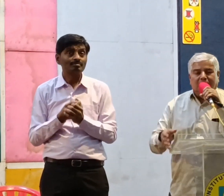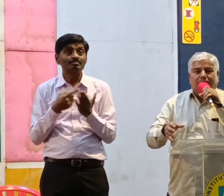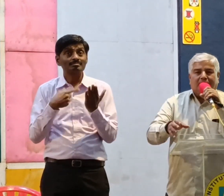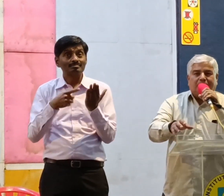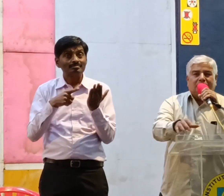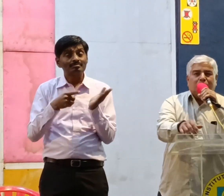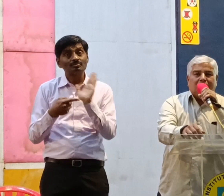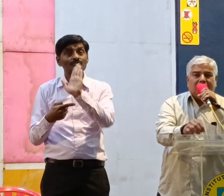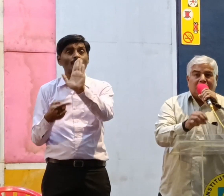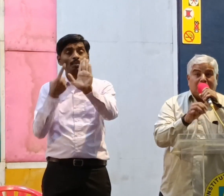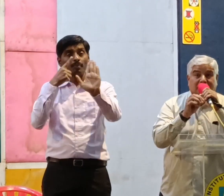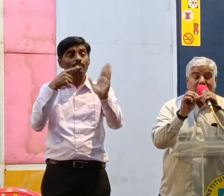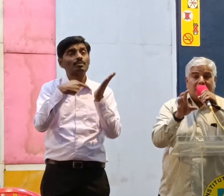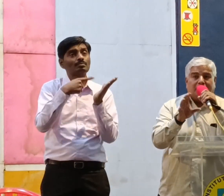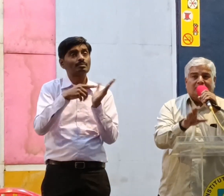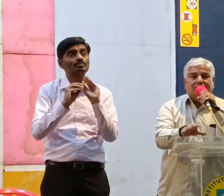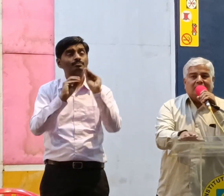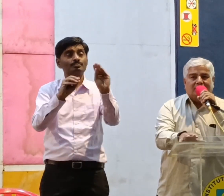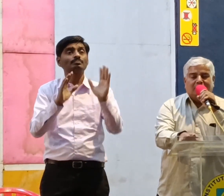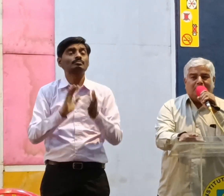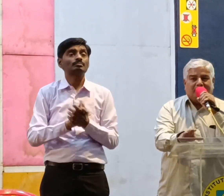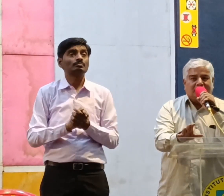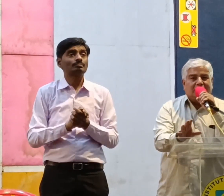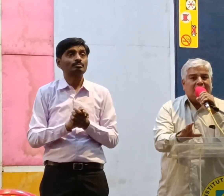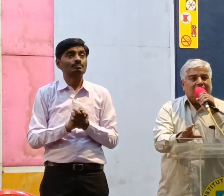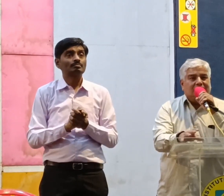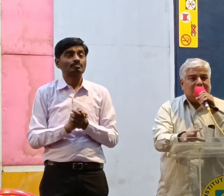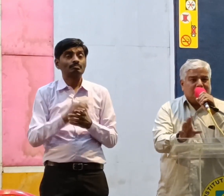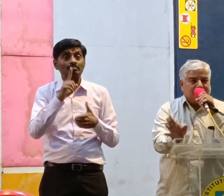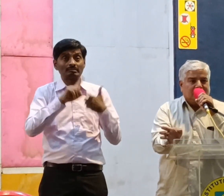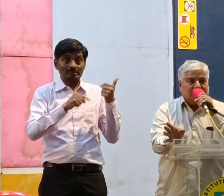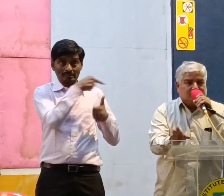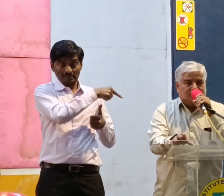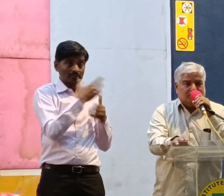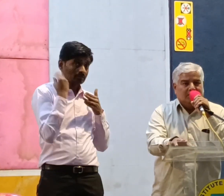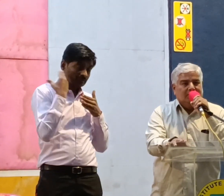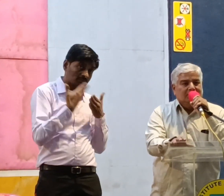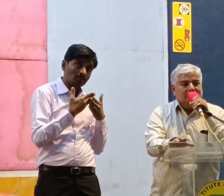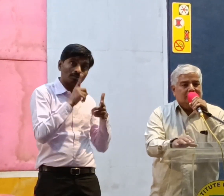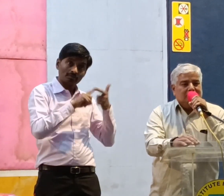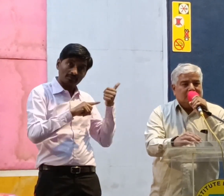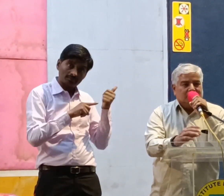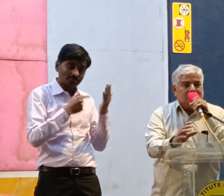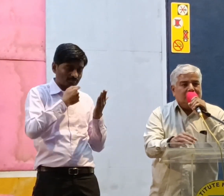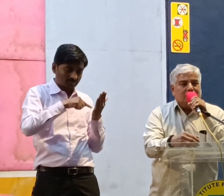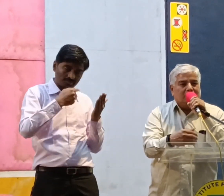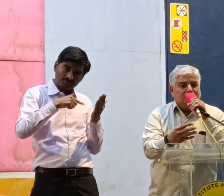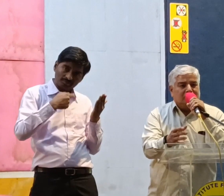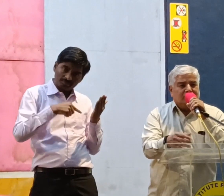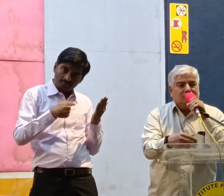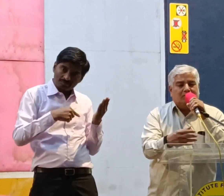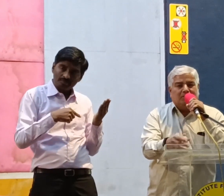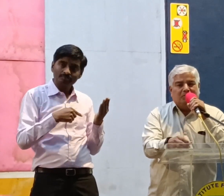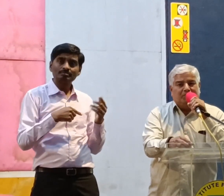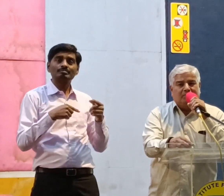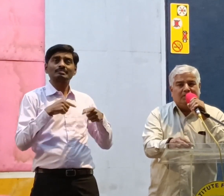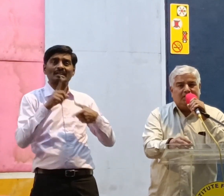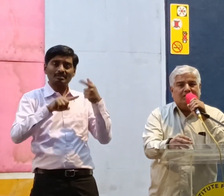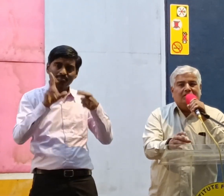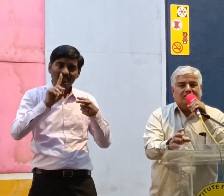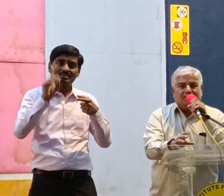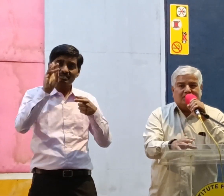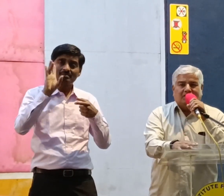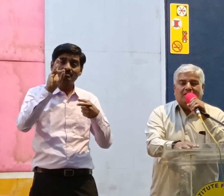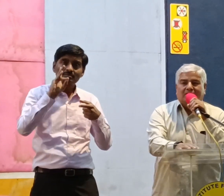હા, તમને પેપર જોઈને પાછા આપે છે. અમે પરીક્ષા લઈએ છીએ અમારા વિદ્યાર્થીઓને, હવે બીજો રાઉન્ડ ત્રીજો રાઉન્ડ, પણ